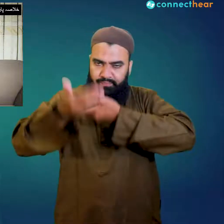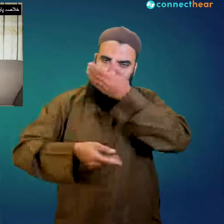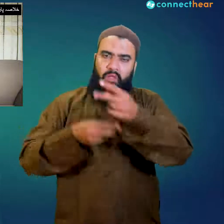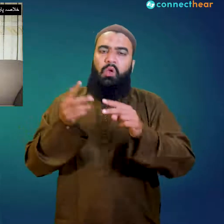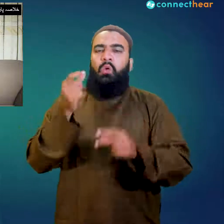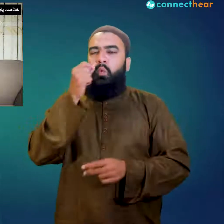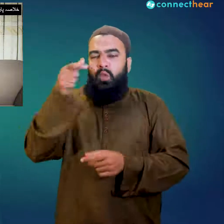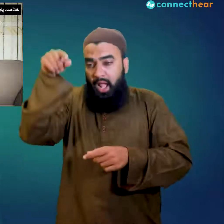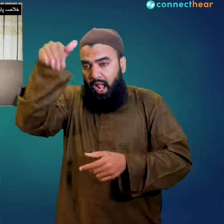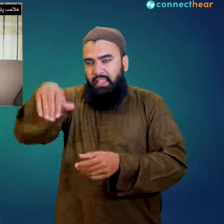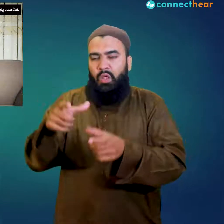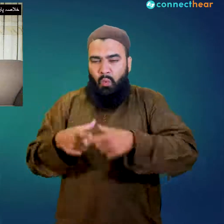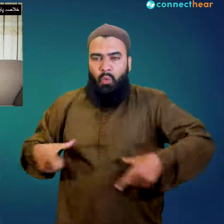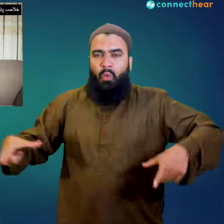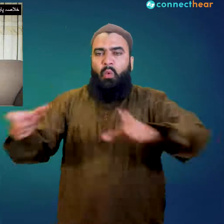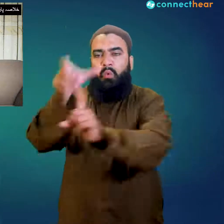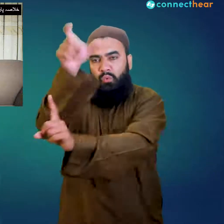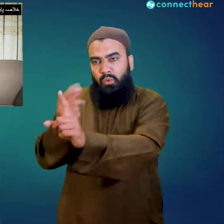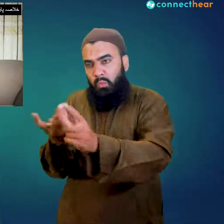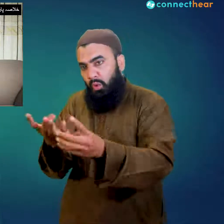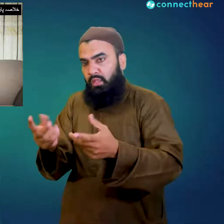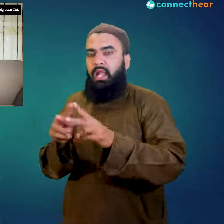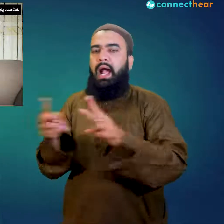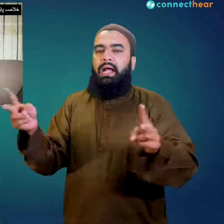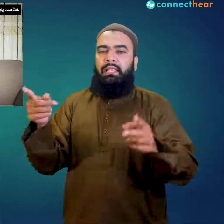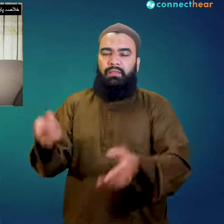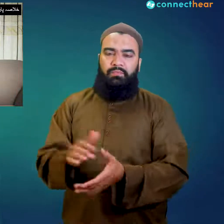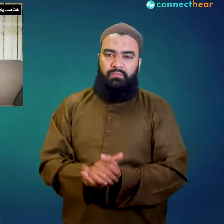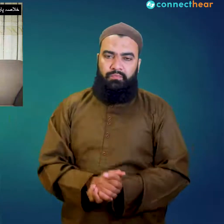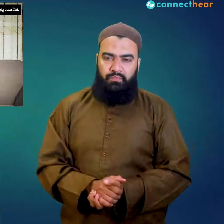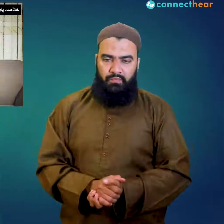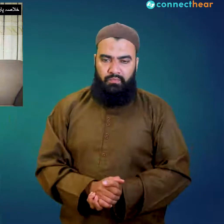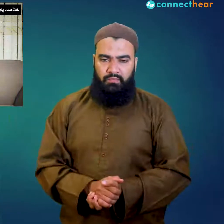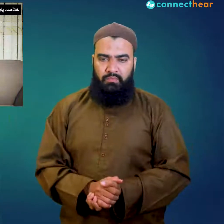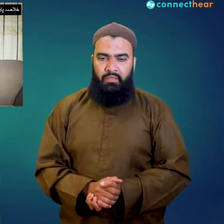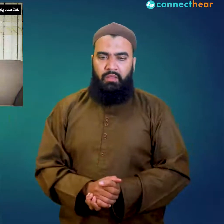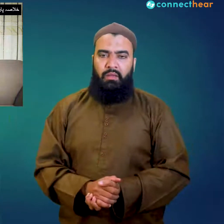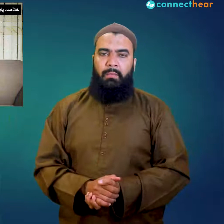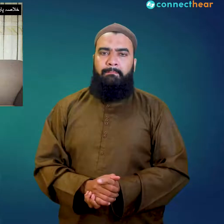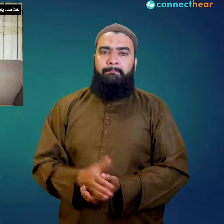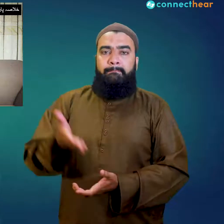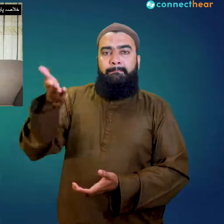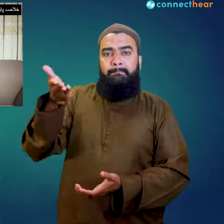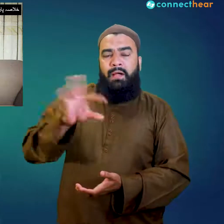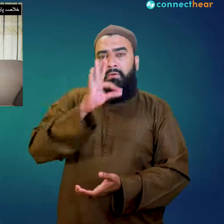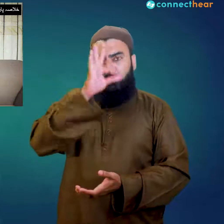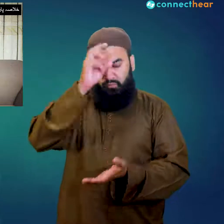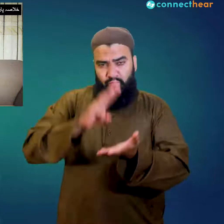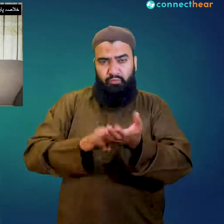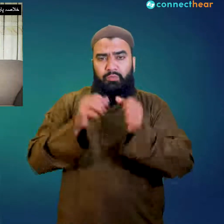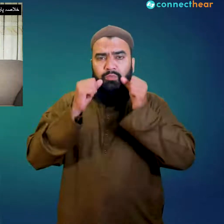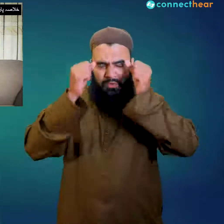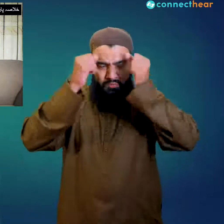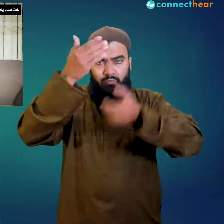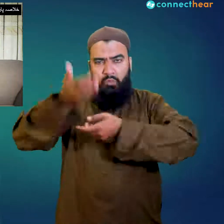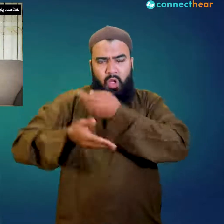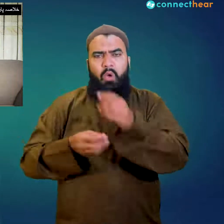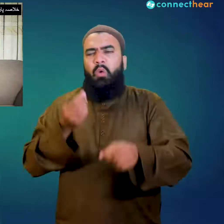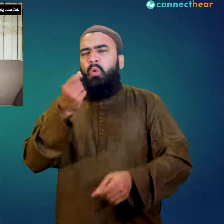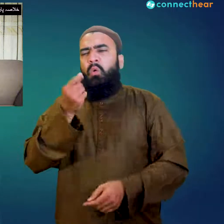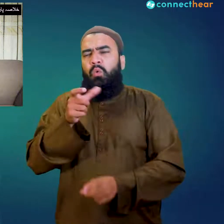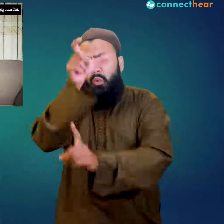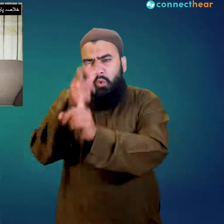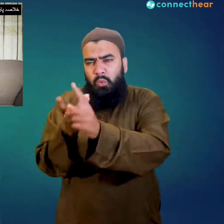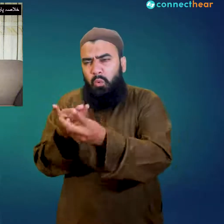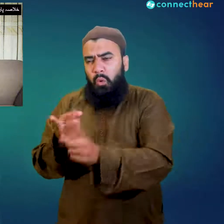جب یہ کام چھوڑ دے گی تو آپ صلی اللہ علیہ وسلم نے فرمایا کہ پھر ان پر اللہ کی طرف سے گرفت ہوگی،